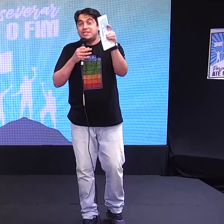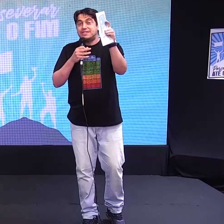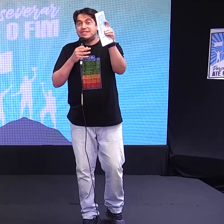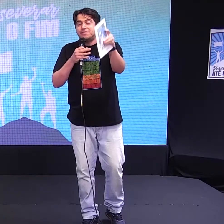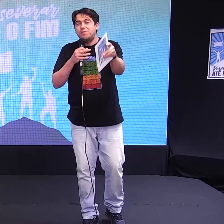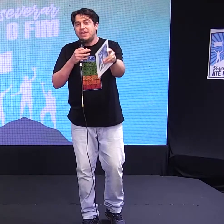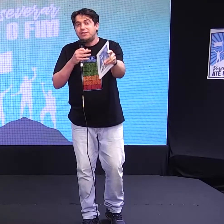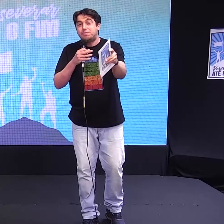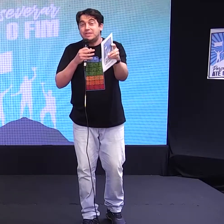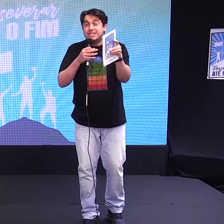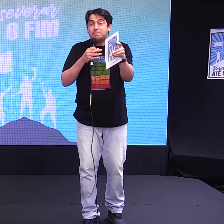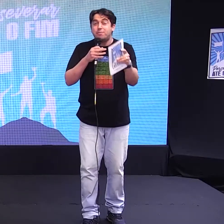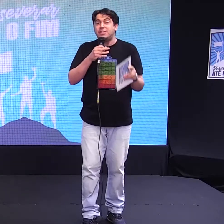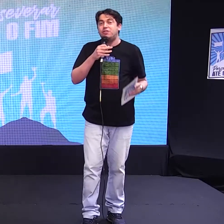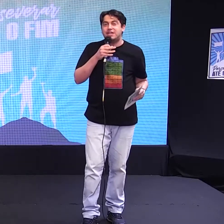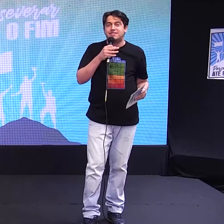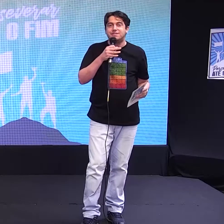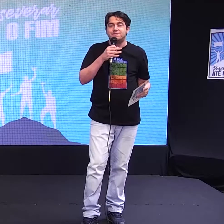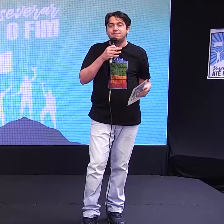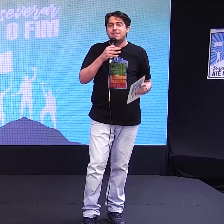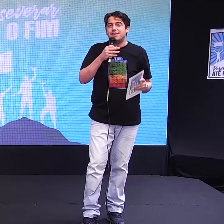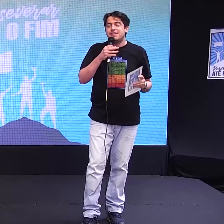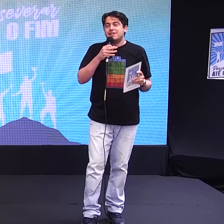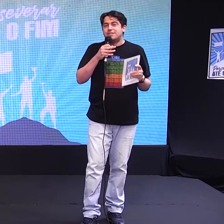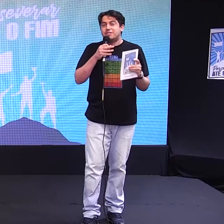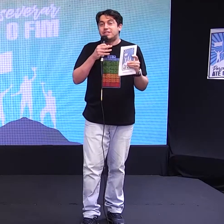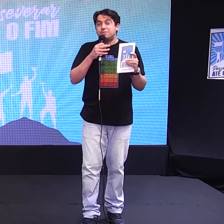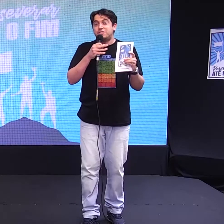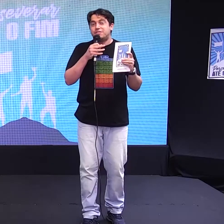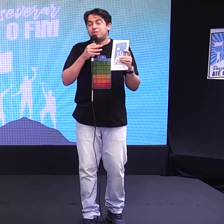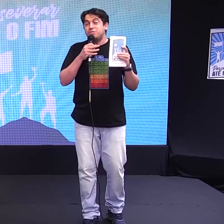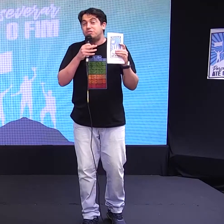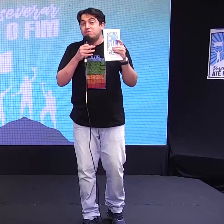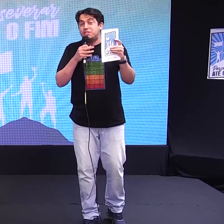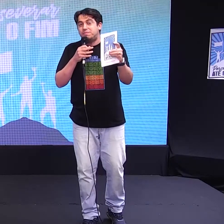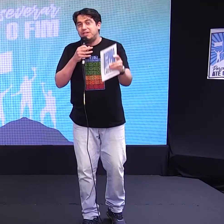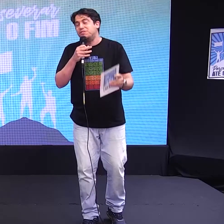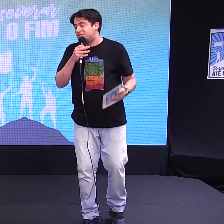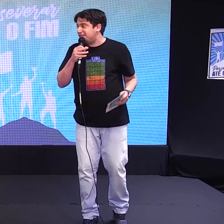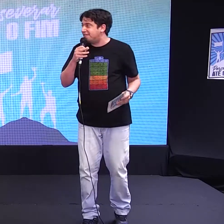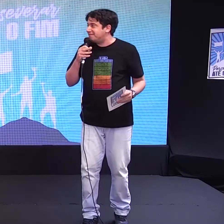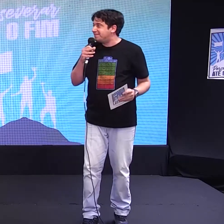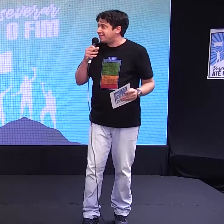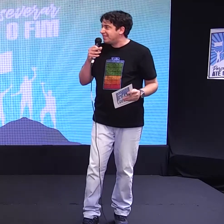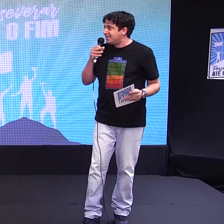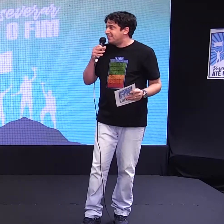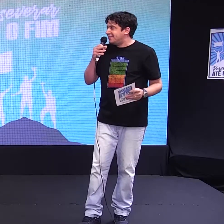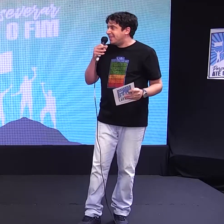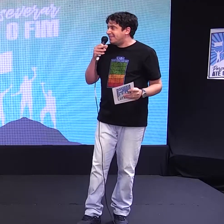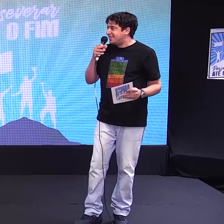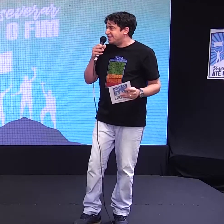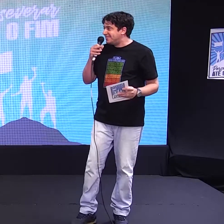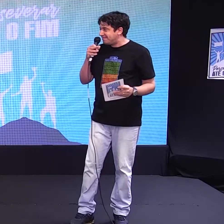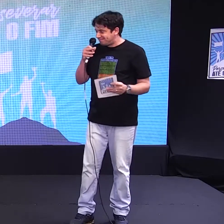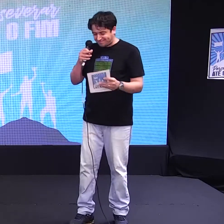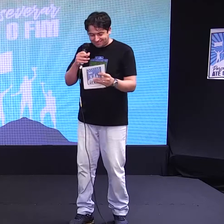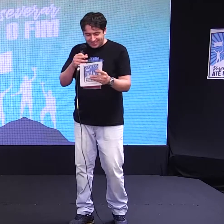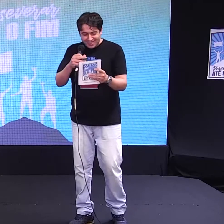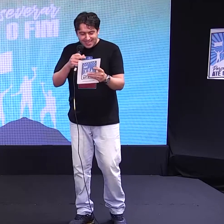a sua presença nesse momento, principalmente em oração. Nós somos um Espírito no Senhor. Né,